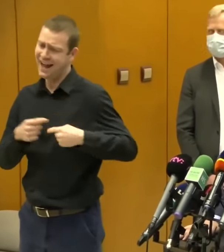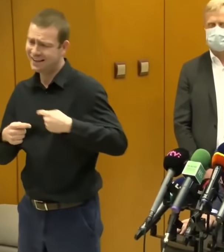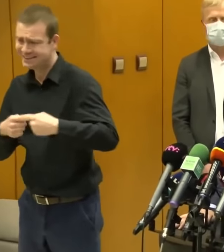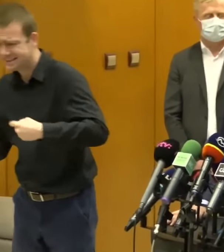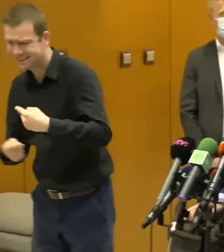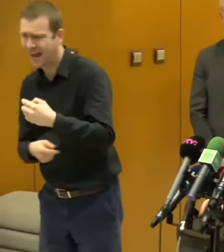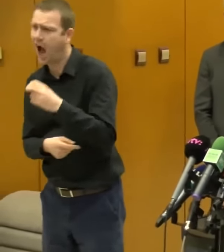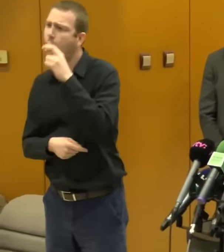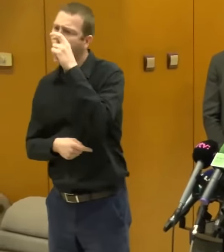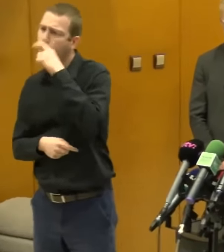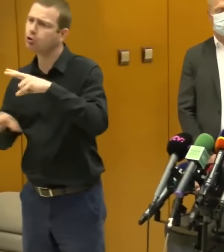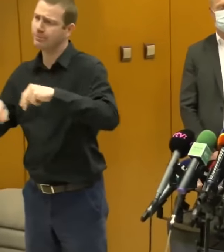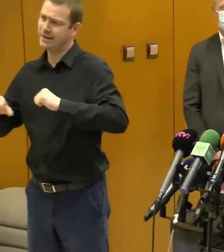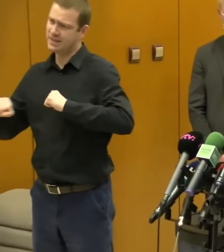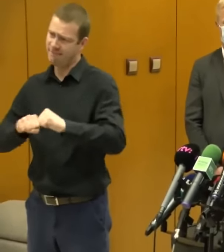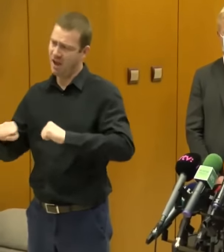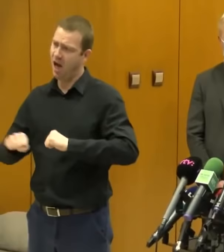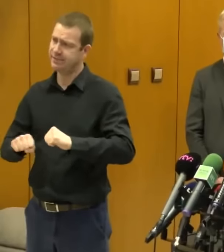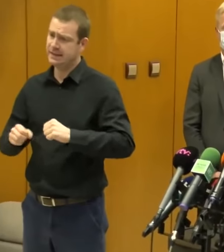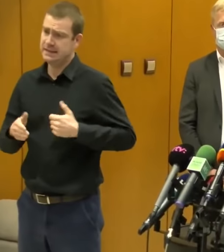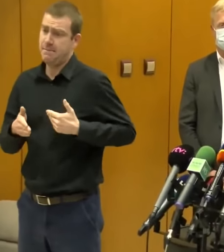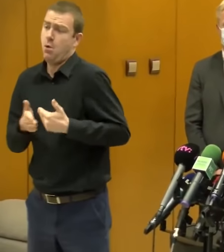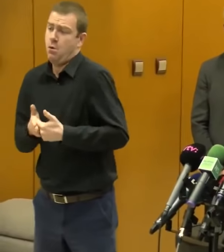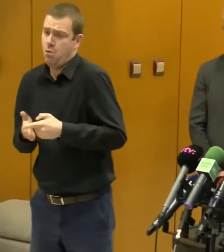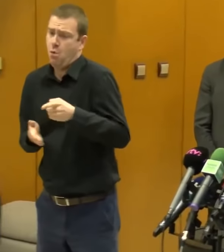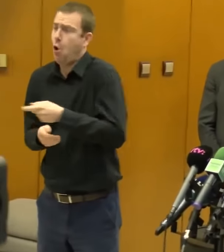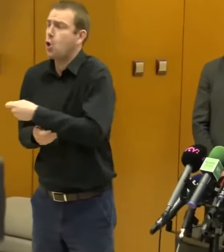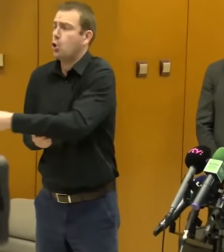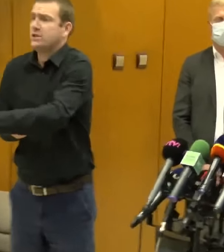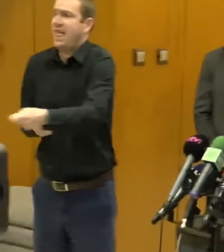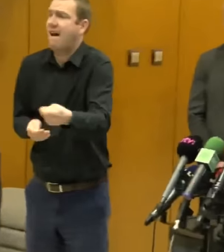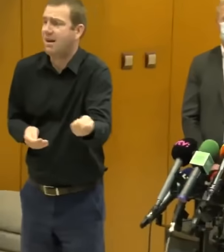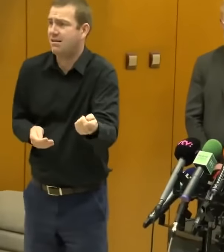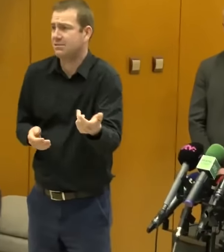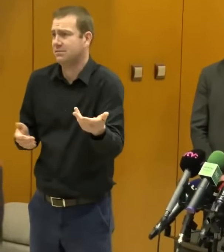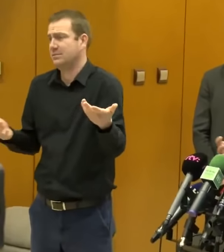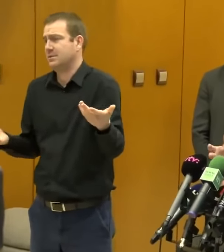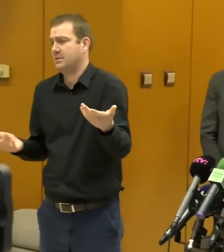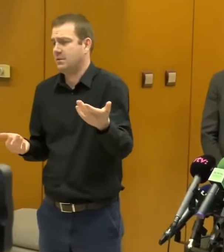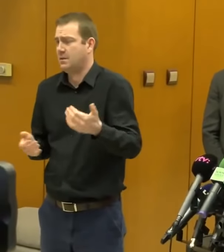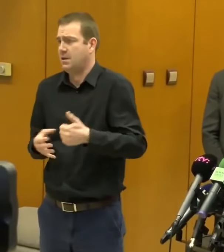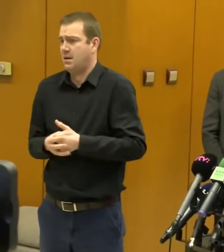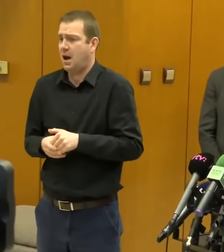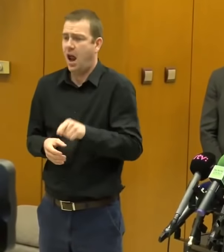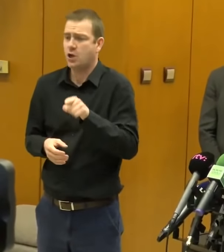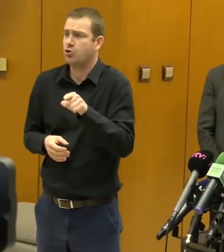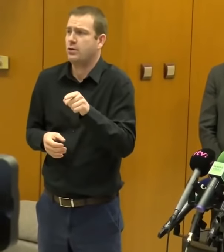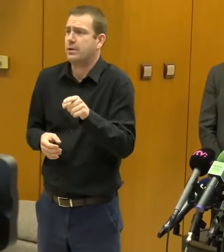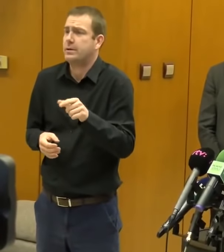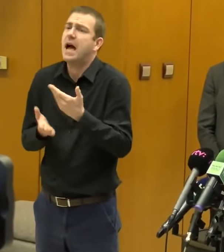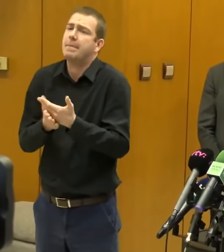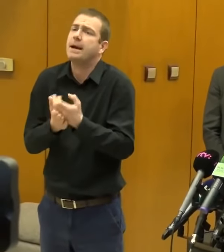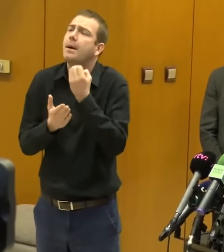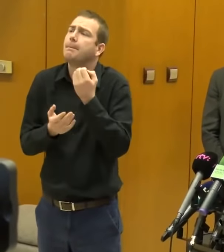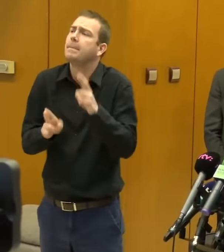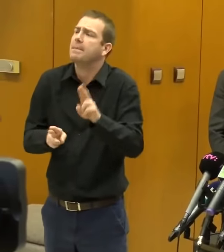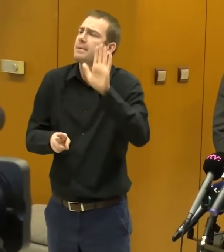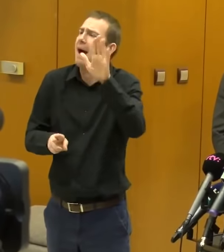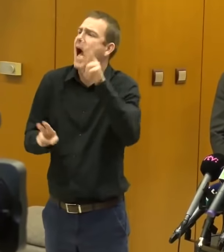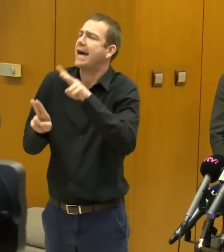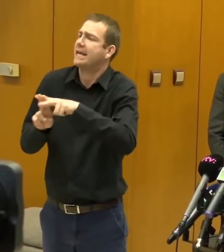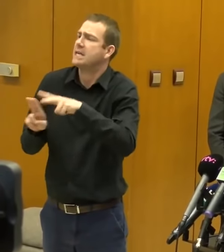poslednú chvíľu jednoducho rozdávali, ale z cudzieho, lebo úplne férovi, kebyže sme, tak keď je nejaká rezerva premiéra, tak mal by